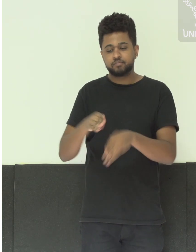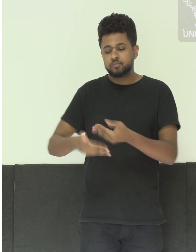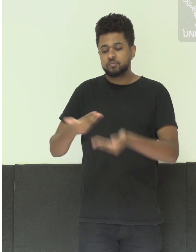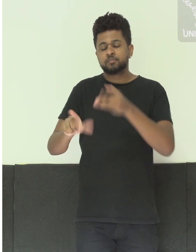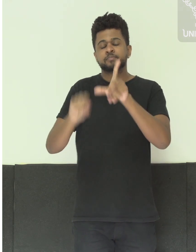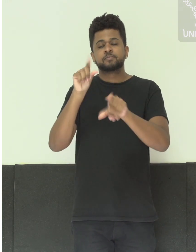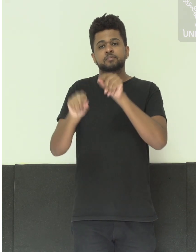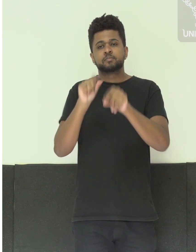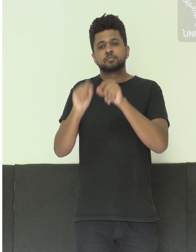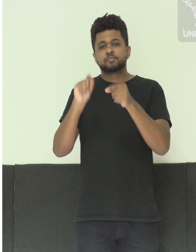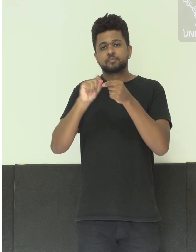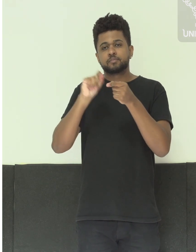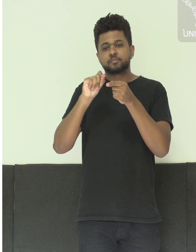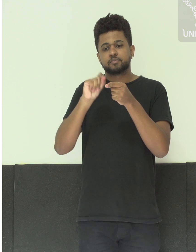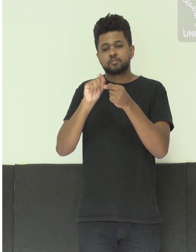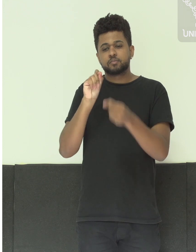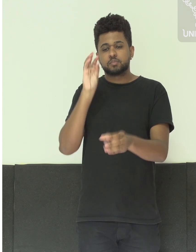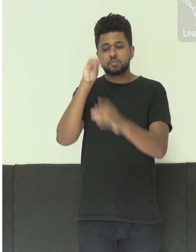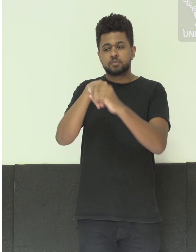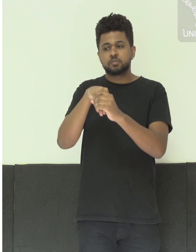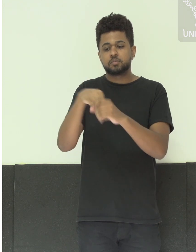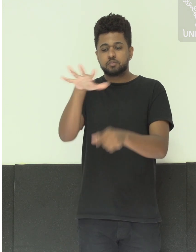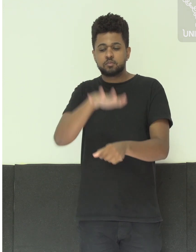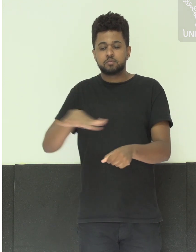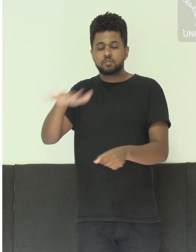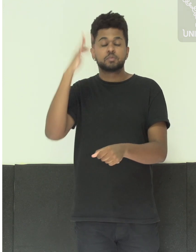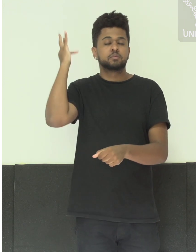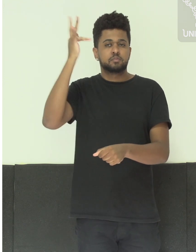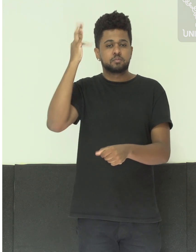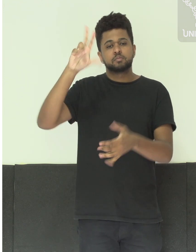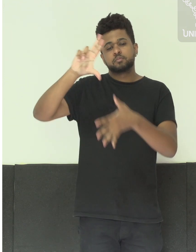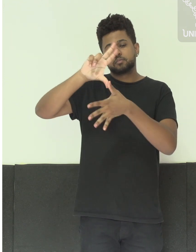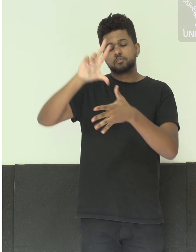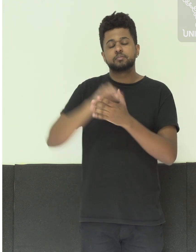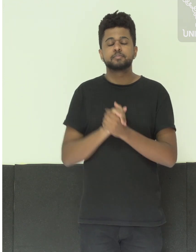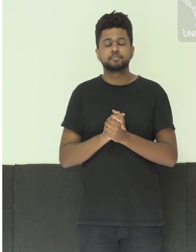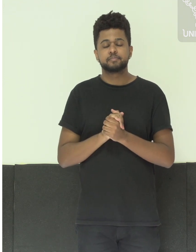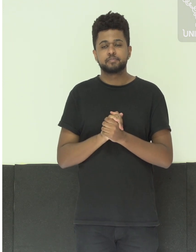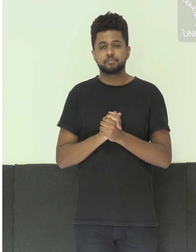processos seletivos realizados para o ingresso no âmbito da graduação da UNILA.